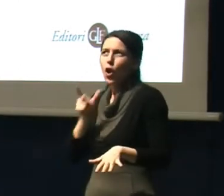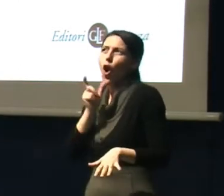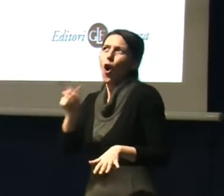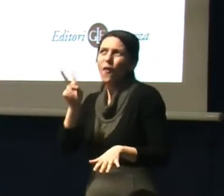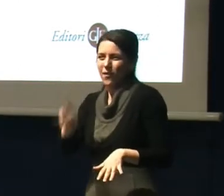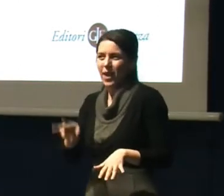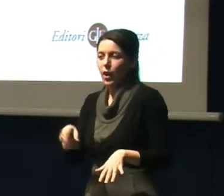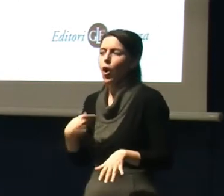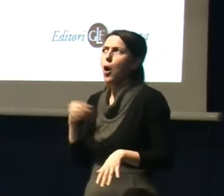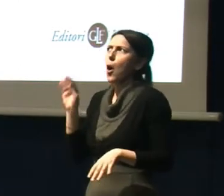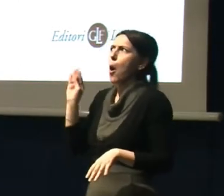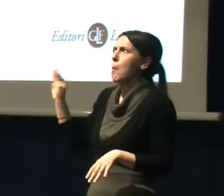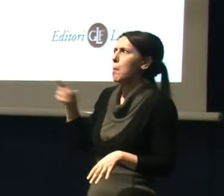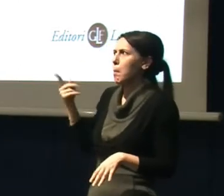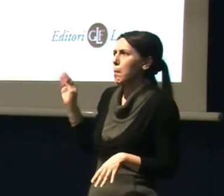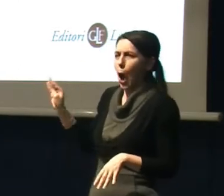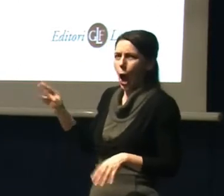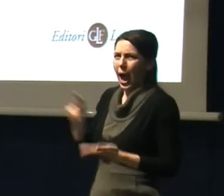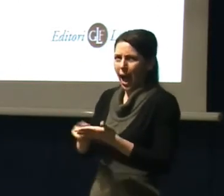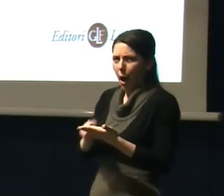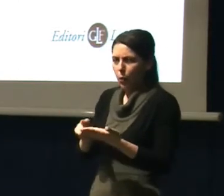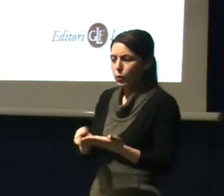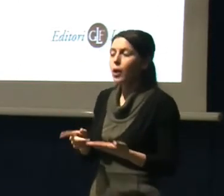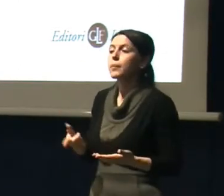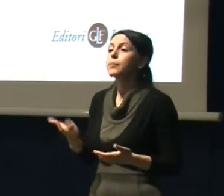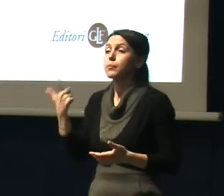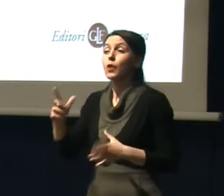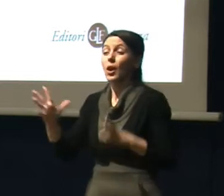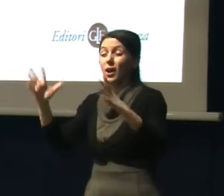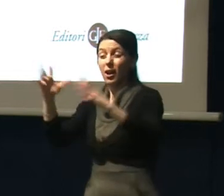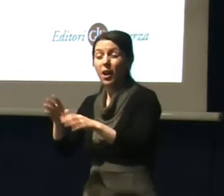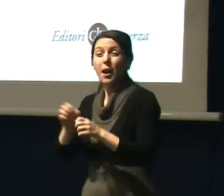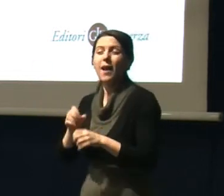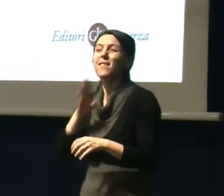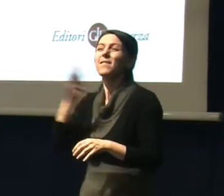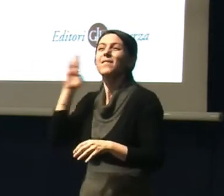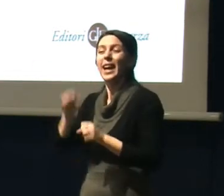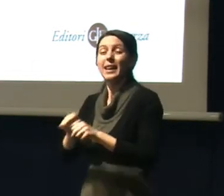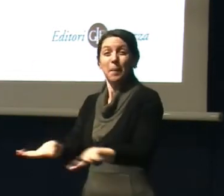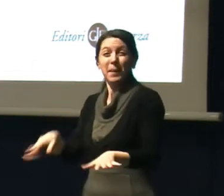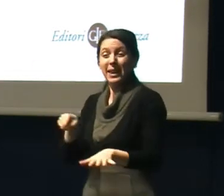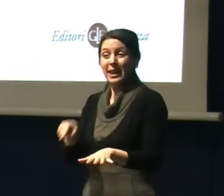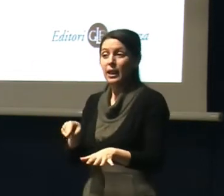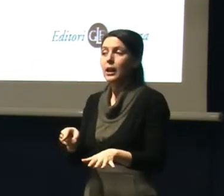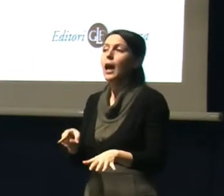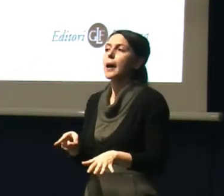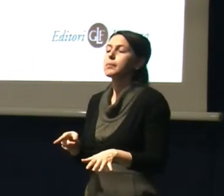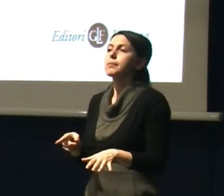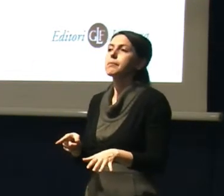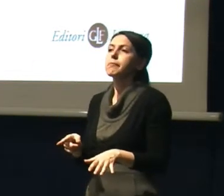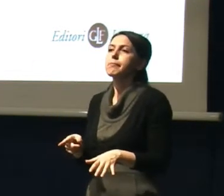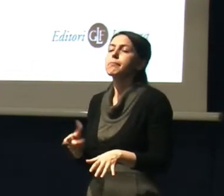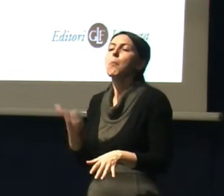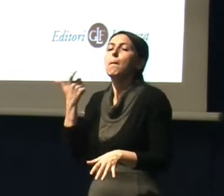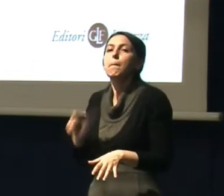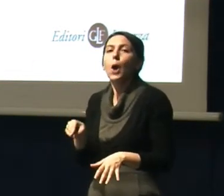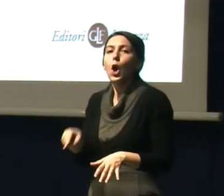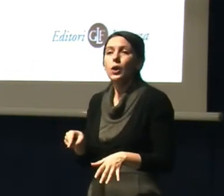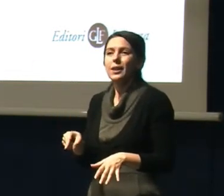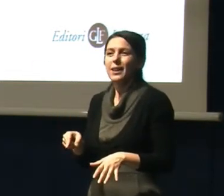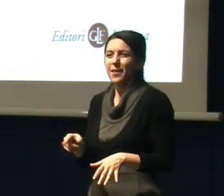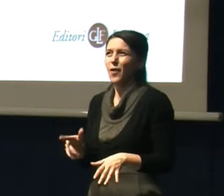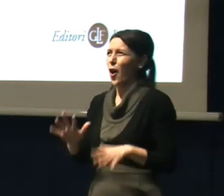suo intento è vero che il crepuscolo degli dei vecchi media è dovuto molto anche al fatto che mentre